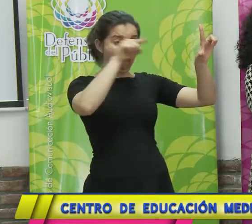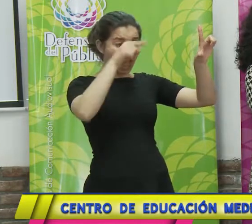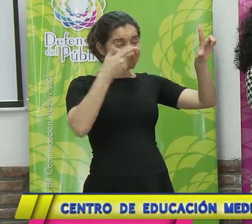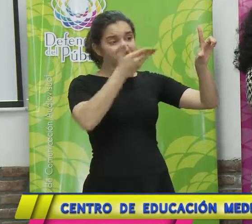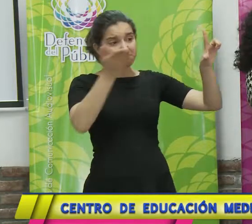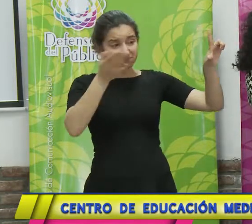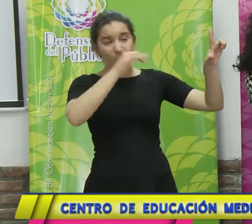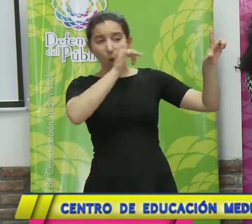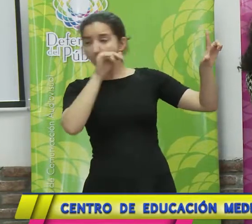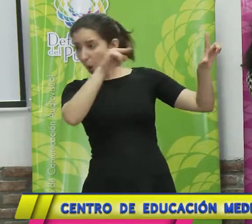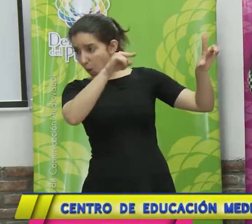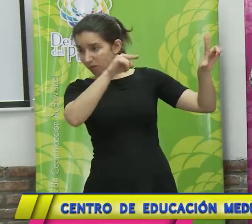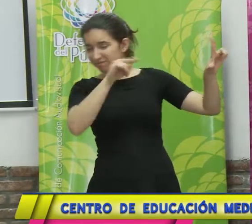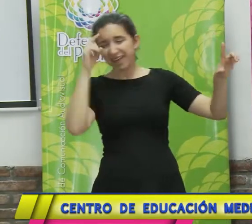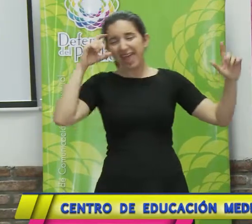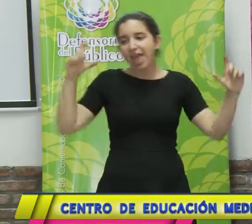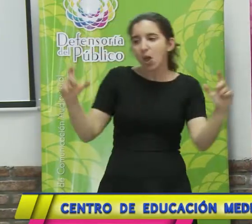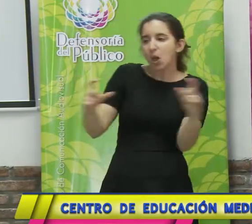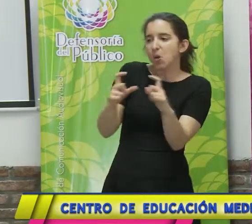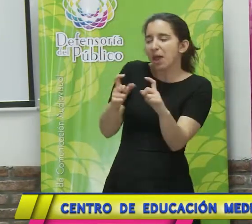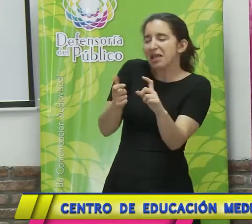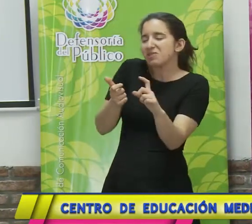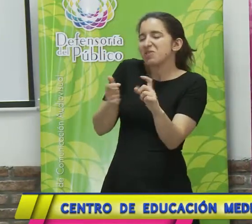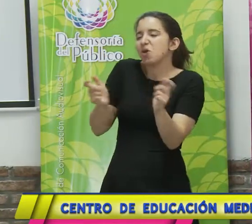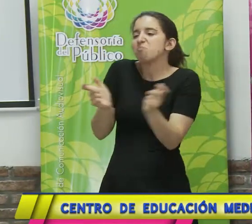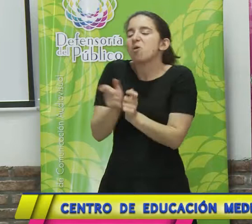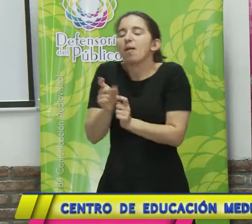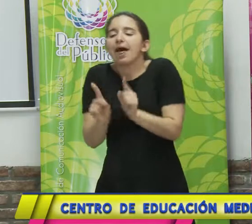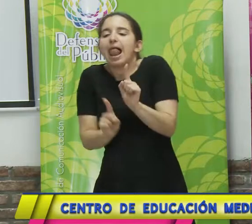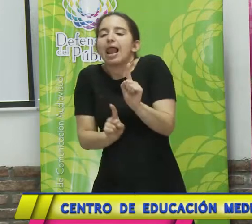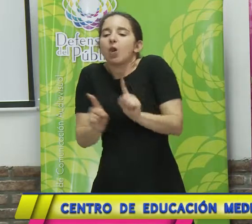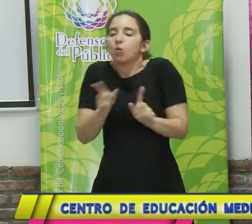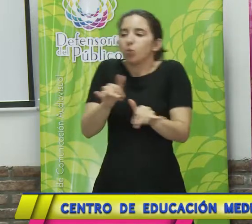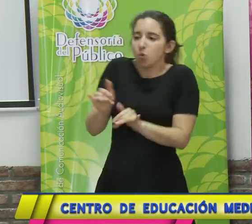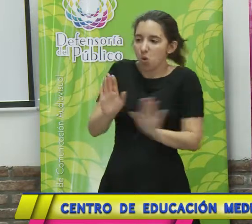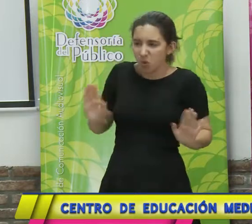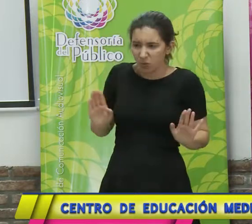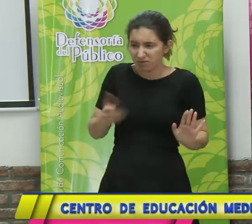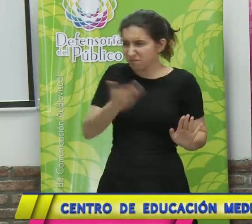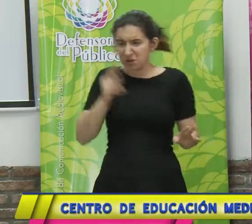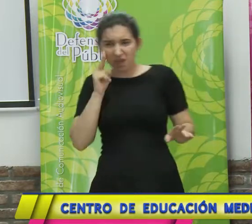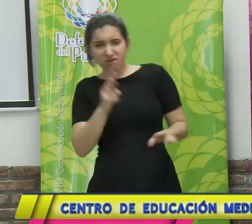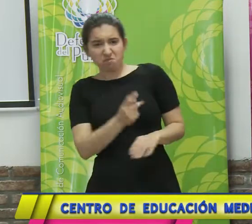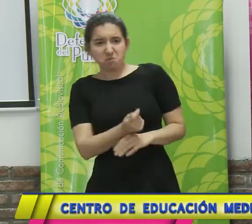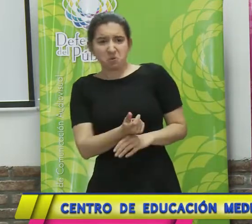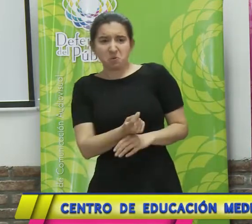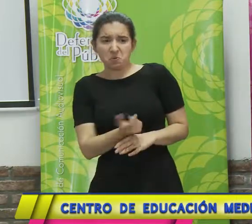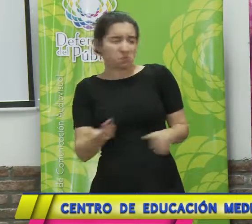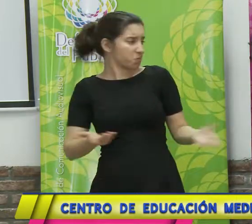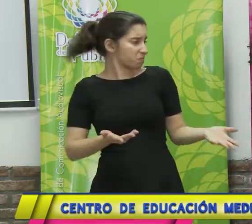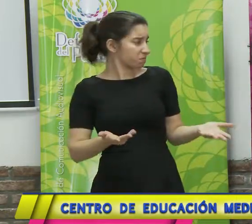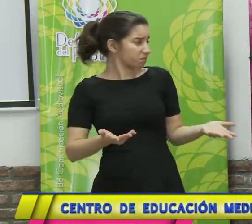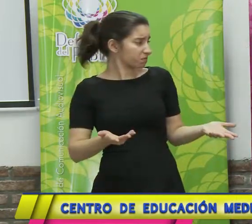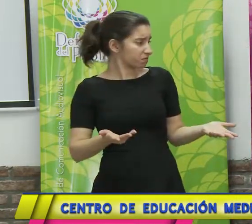algunos programas en encuentro Pero son muy pocos y creo que yo que hay Muy pocas personas que lo ven porque hay entre